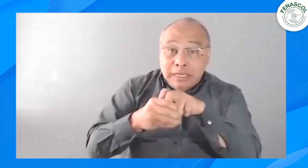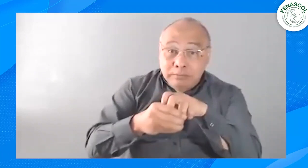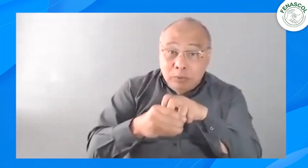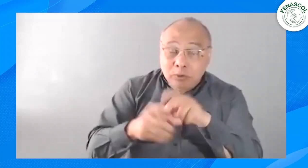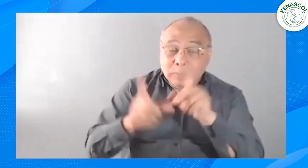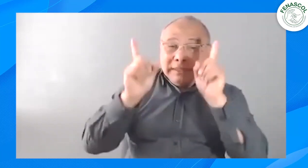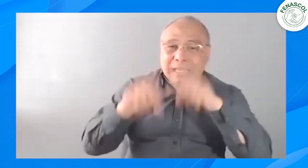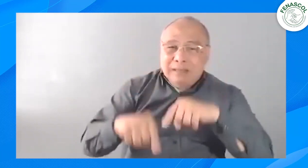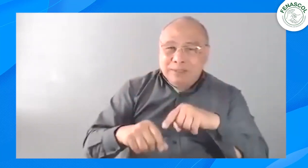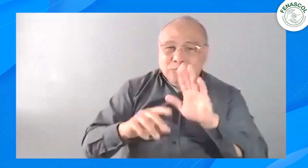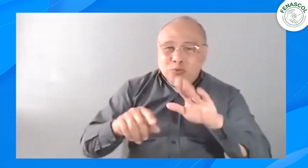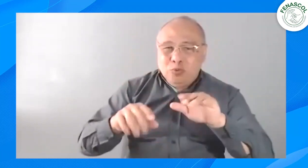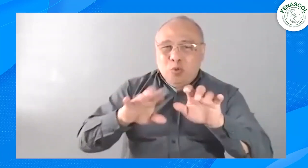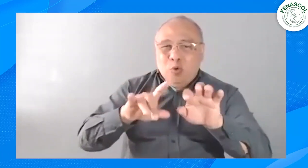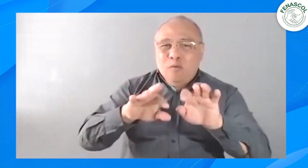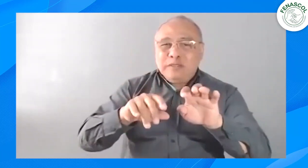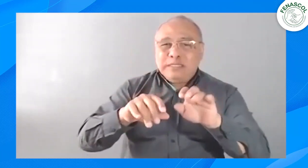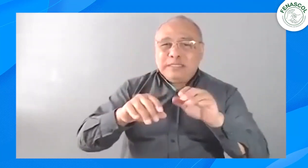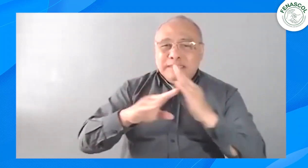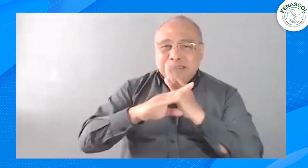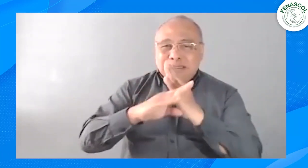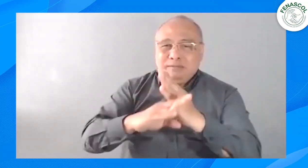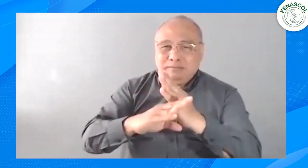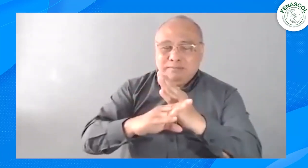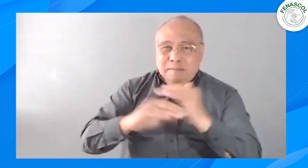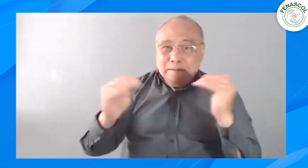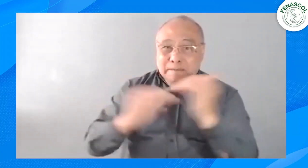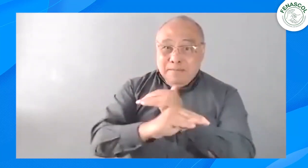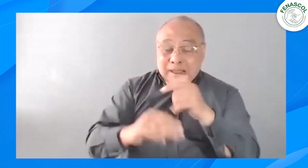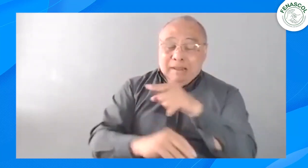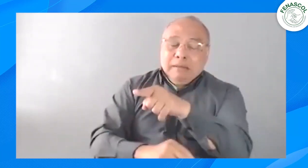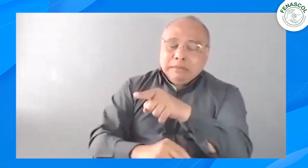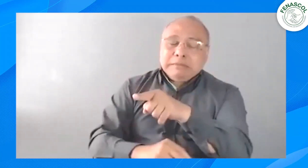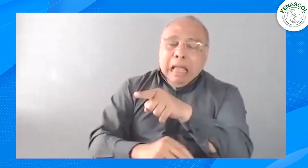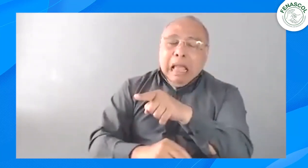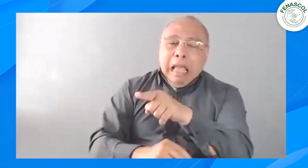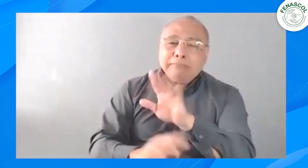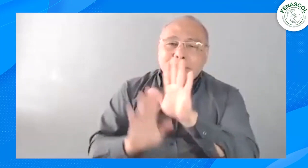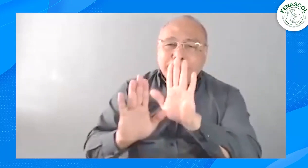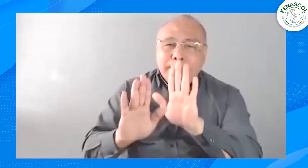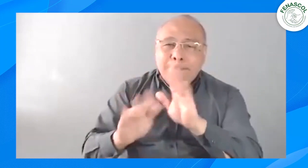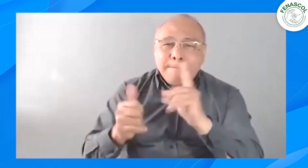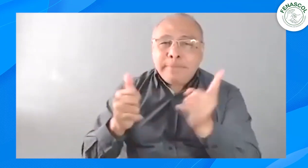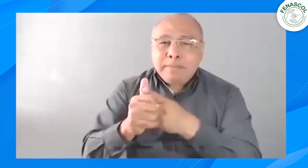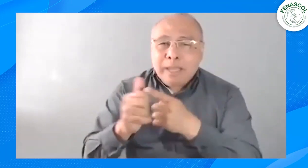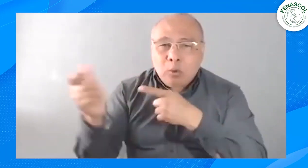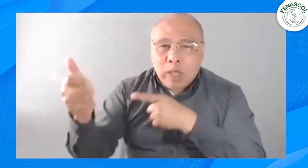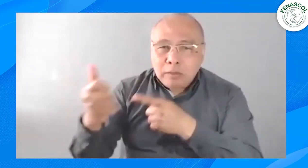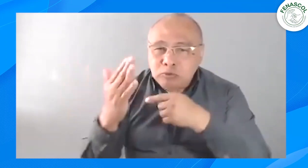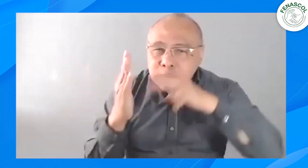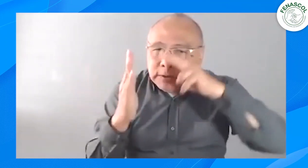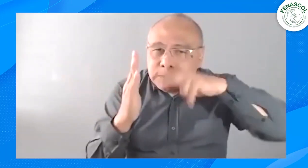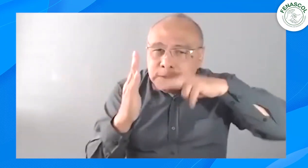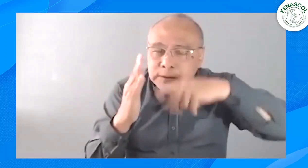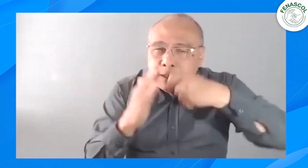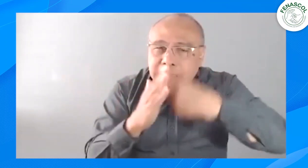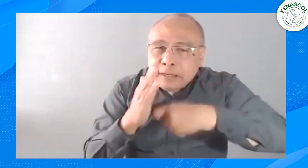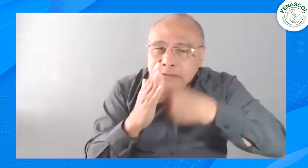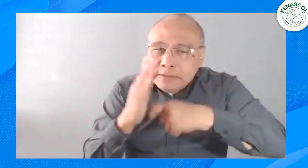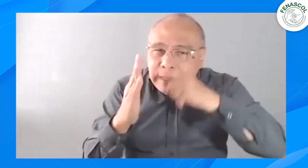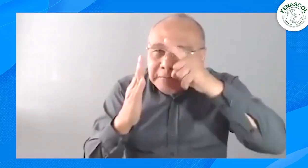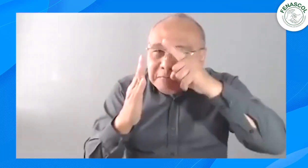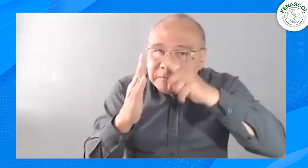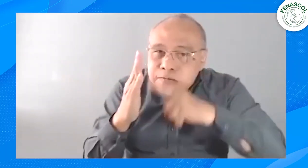ciertos ciertas dudas acerca de esta situación la agencia nacional de seguridad vial